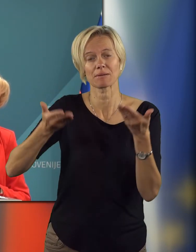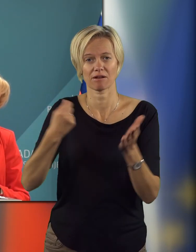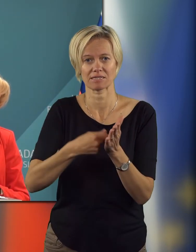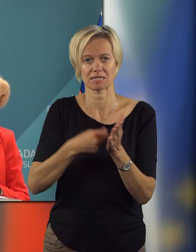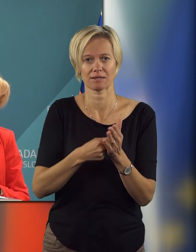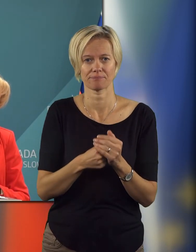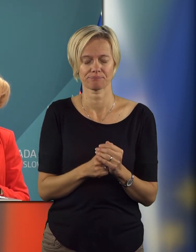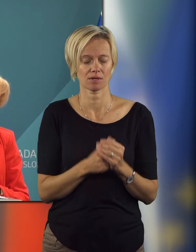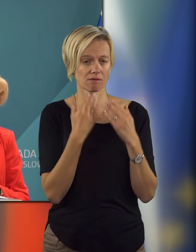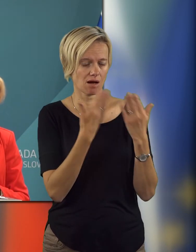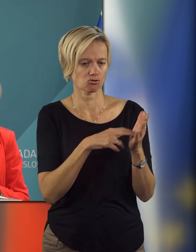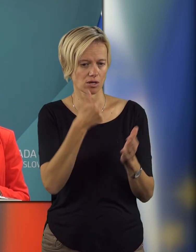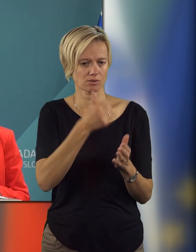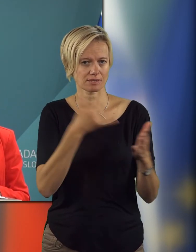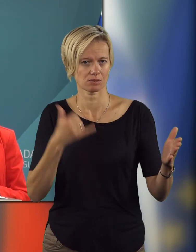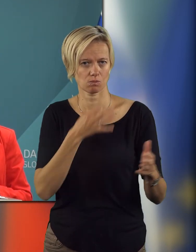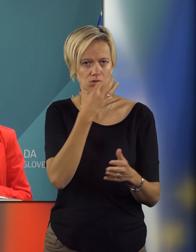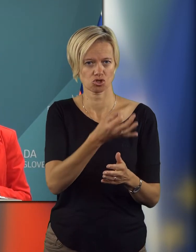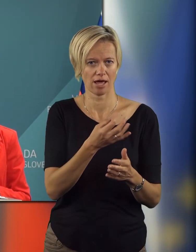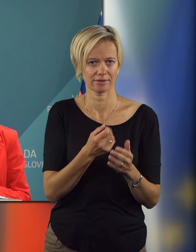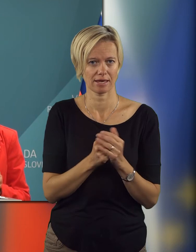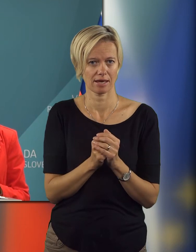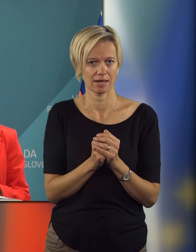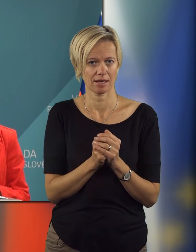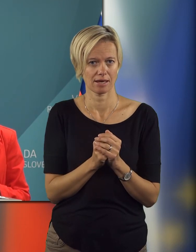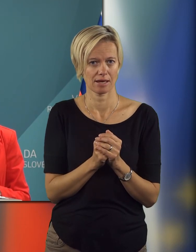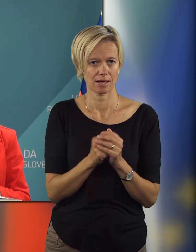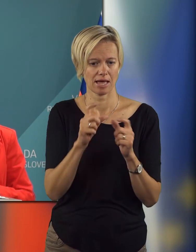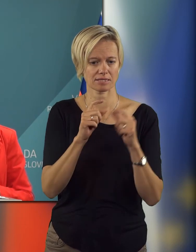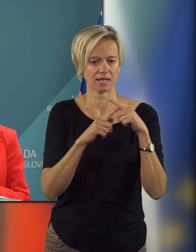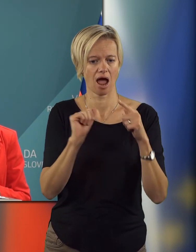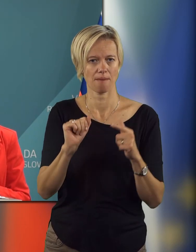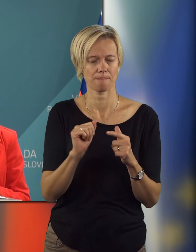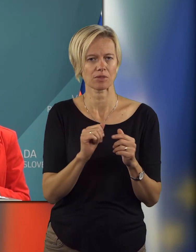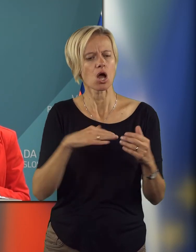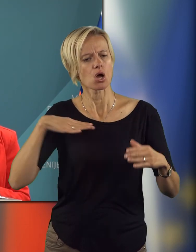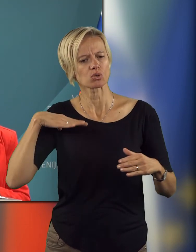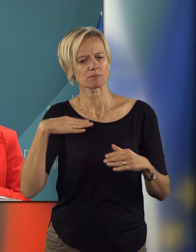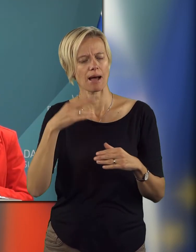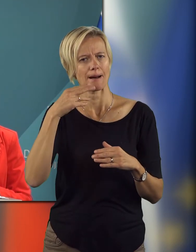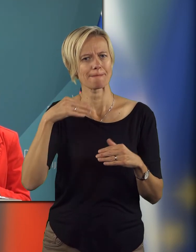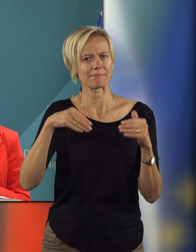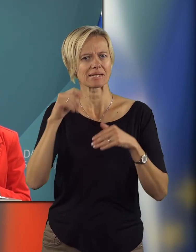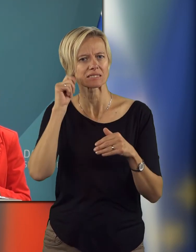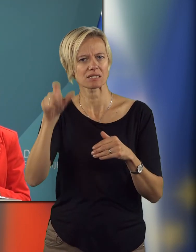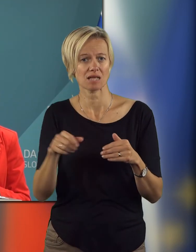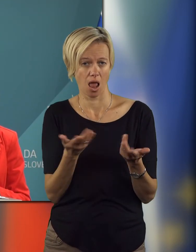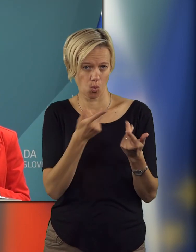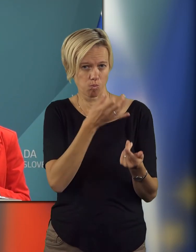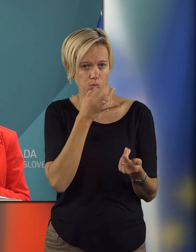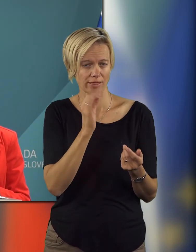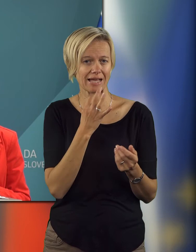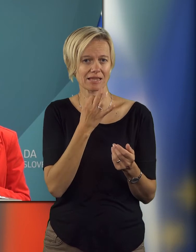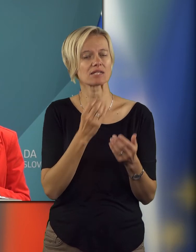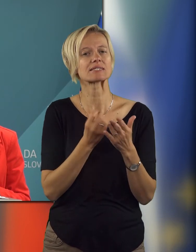cene. Hvala, imamo še eno vprašanje, zadnje. Deja Vrtovec, STA. Gospa ministrica, ste lahko natančni malo